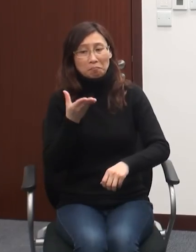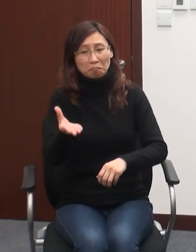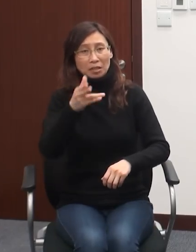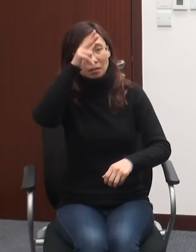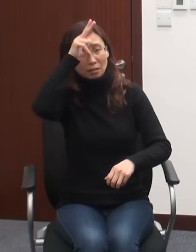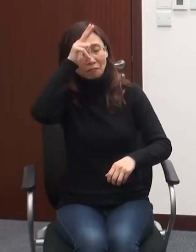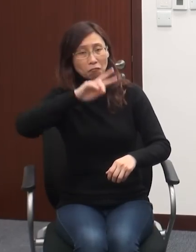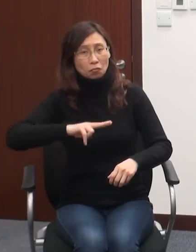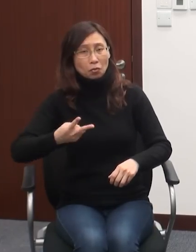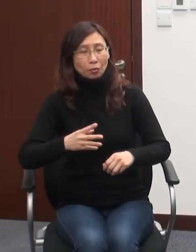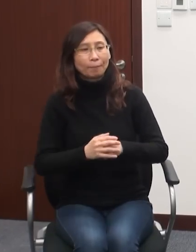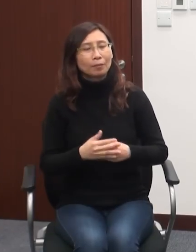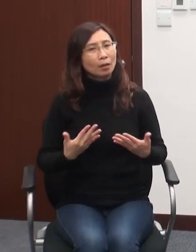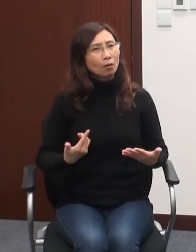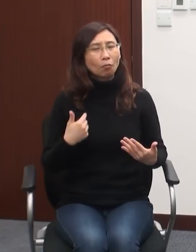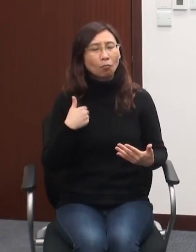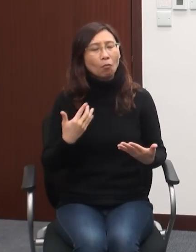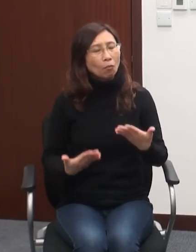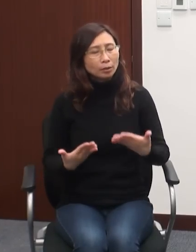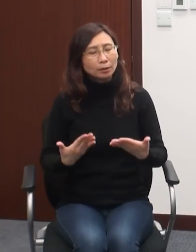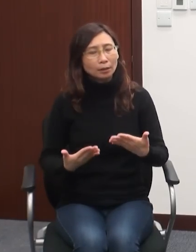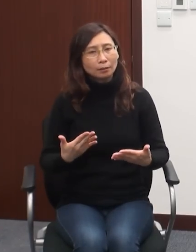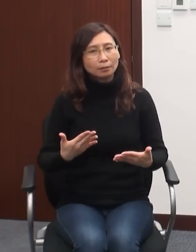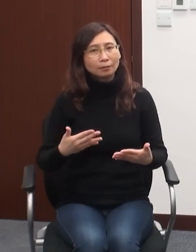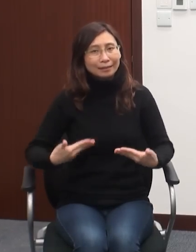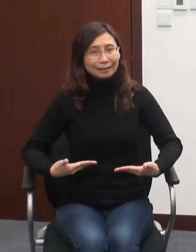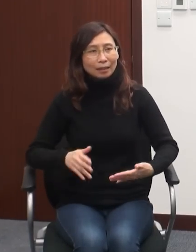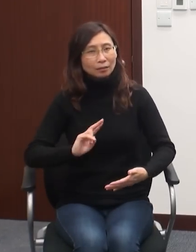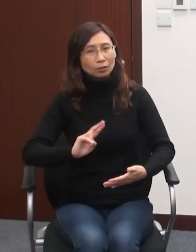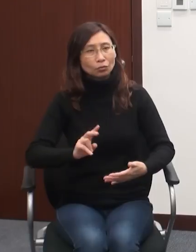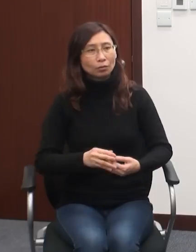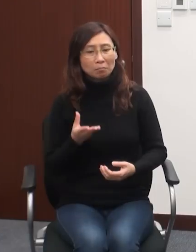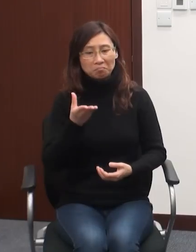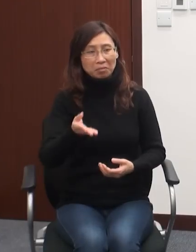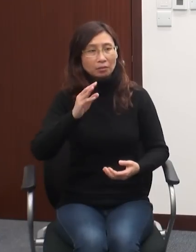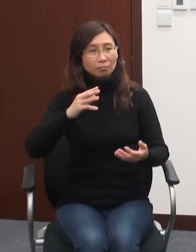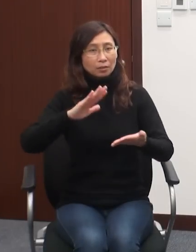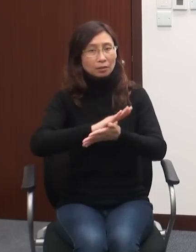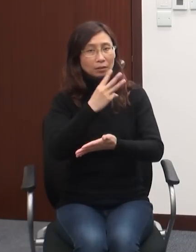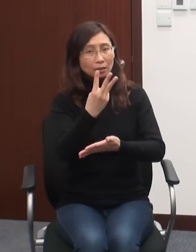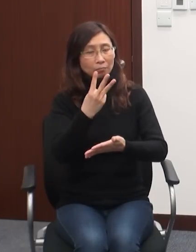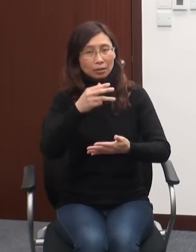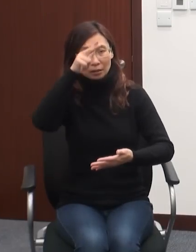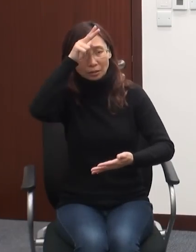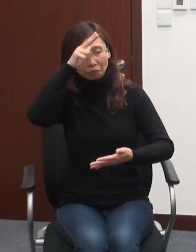俾3年時間政府立法會咁樣。咁我都無奈咁講，係咪啊？咁所以其實